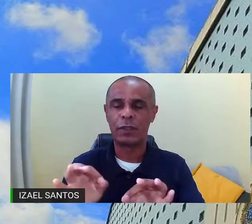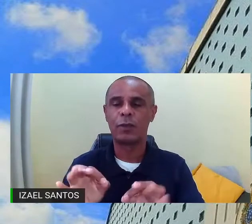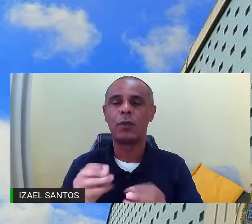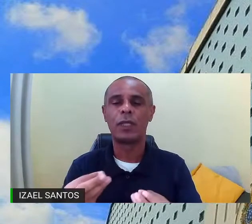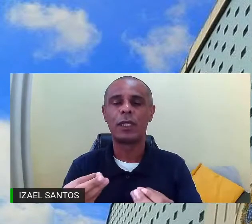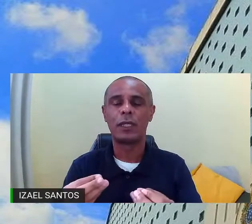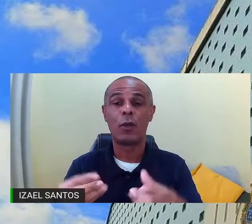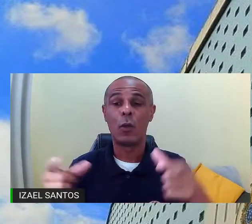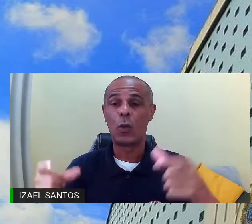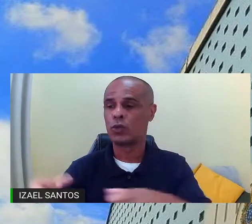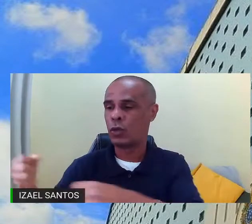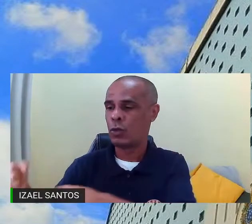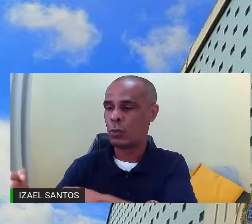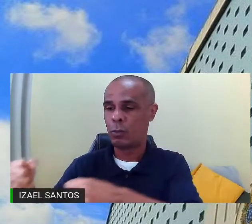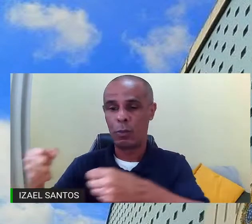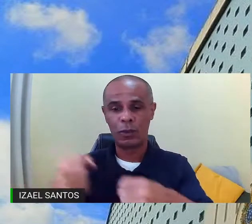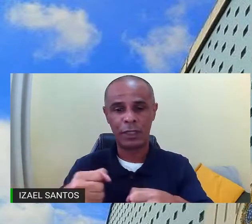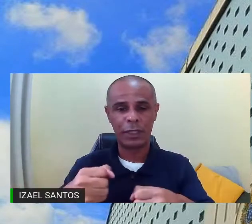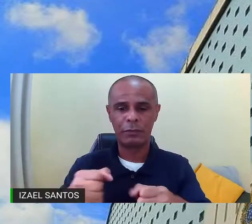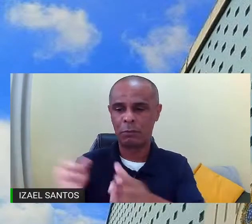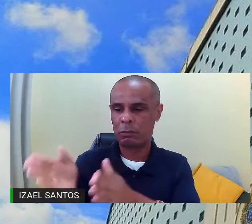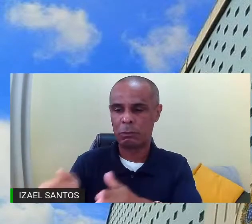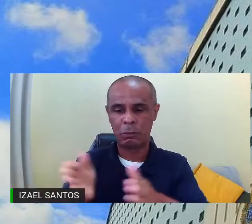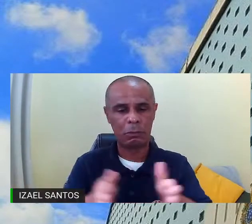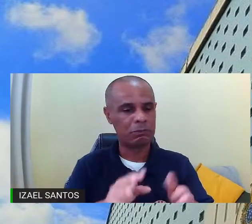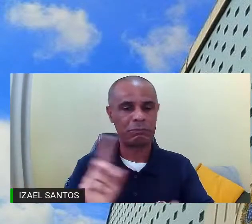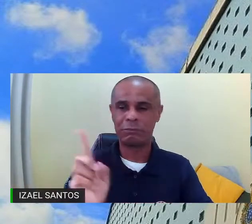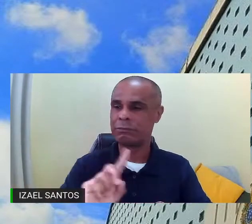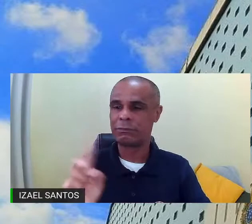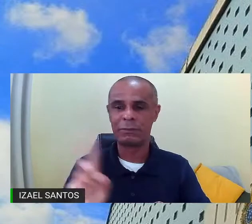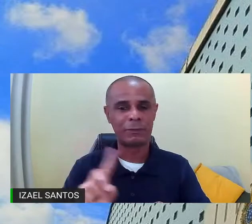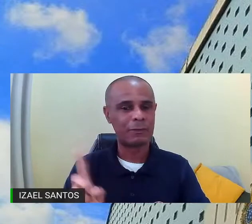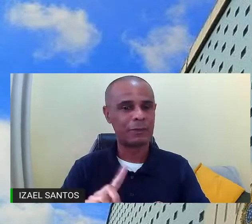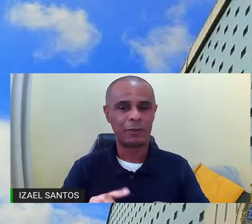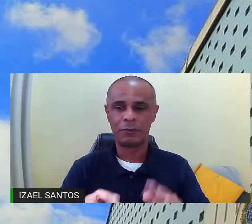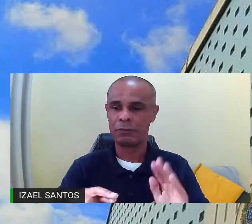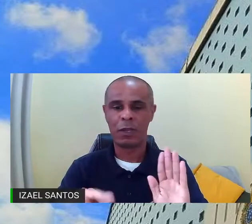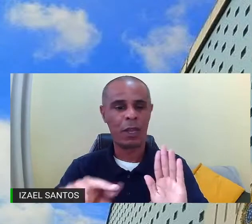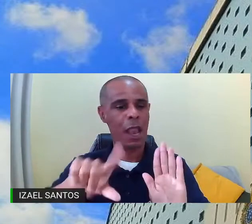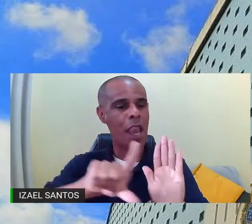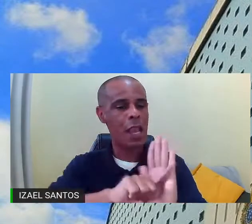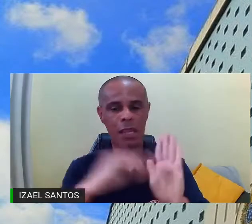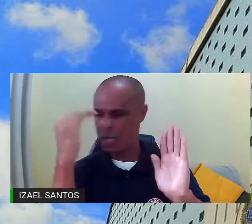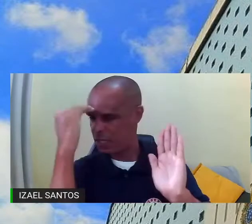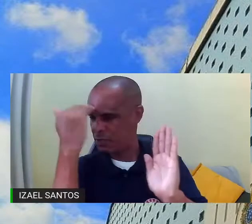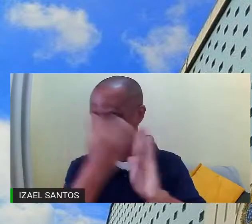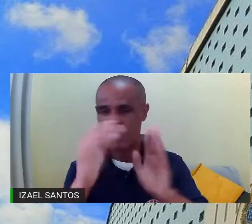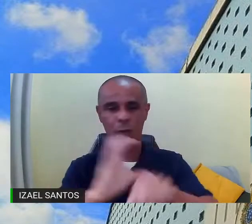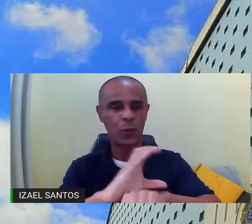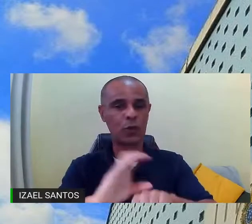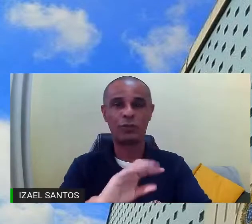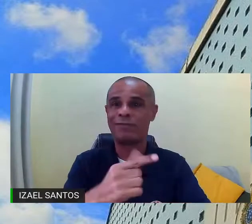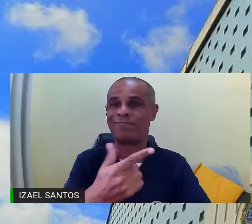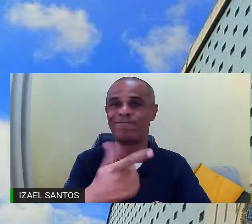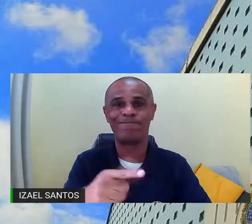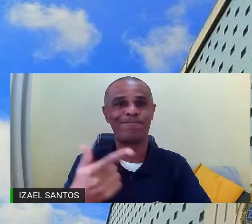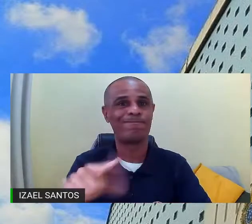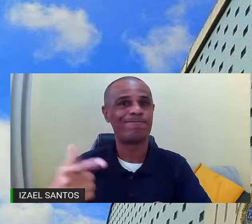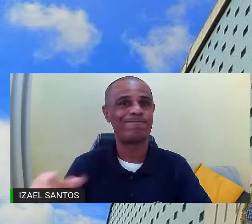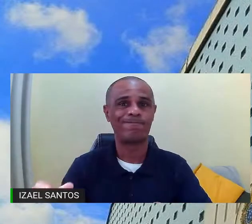nos poderes constituídos, à transgressão dos princípios constitucionais no caso da